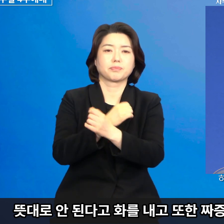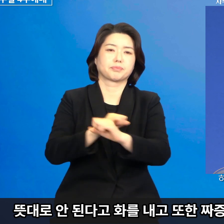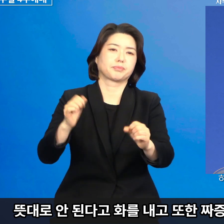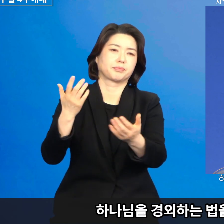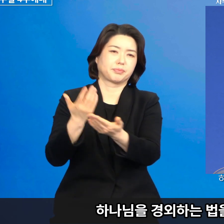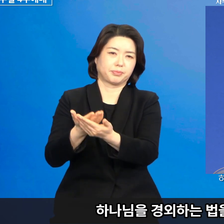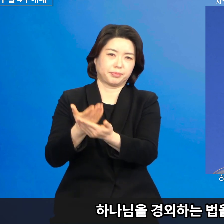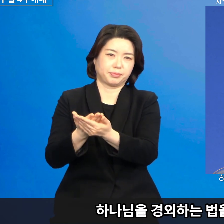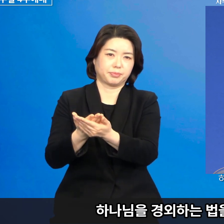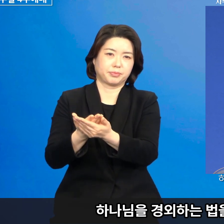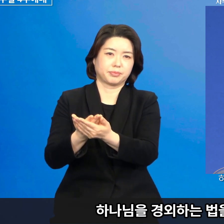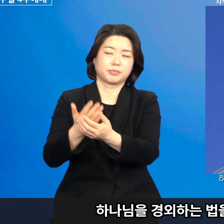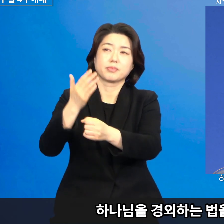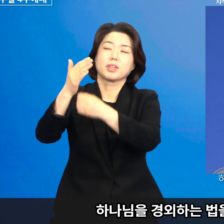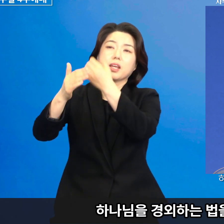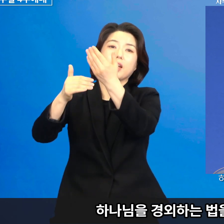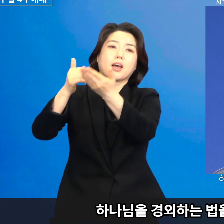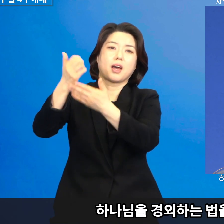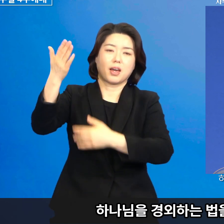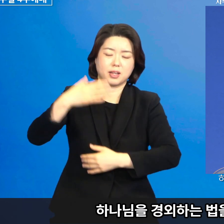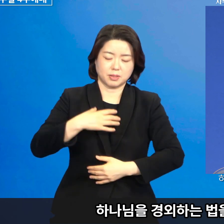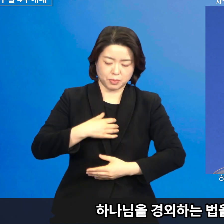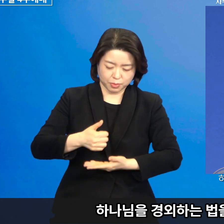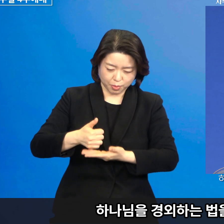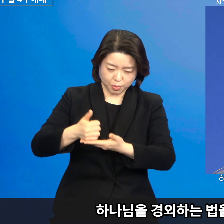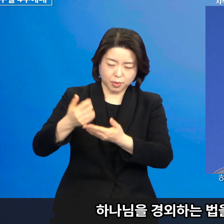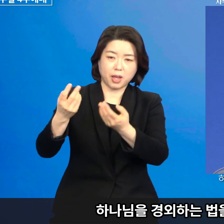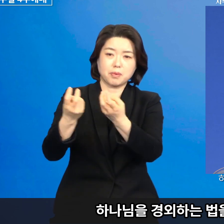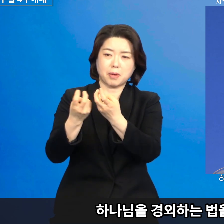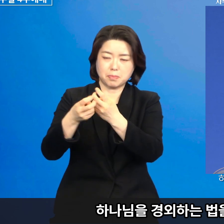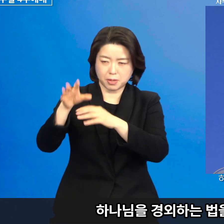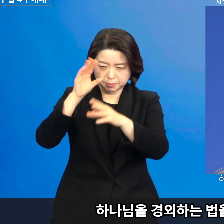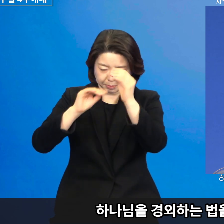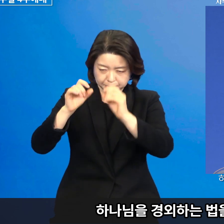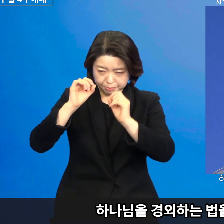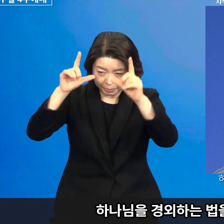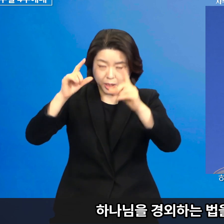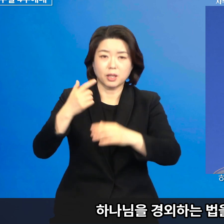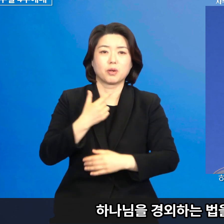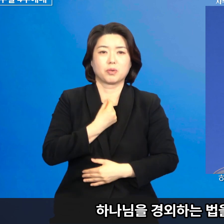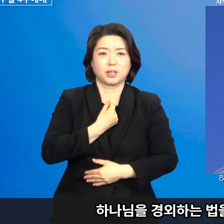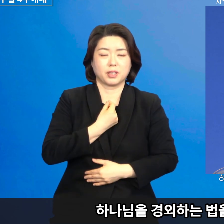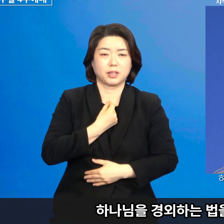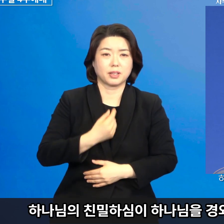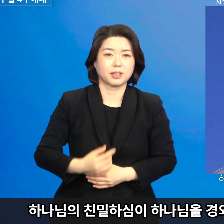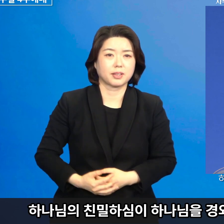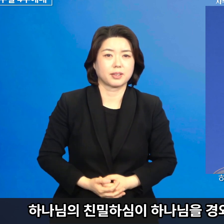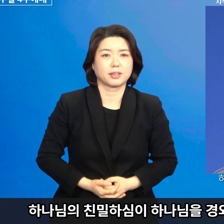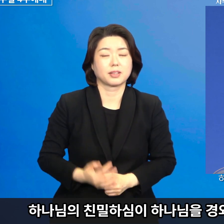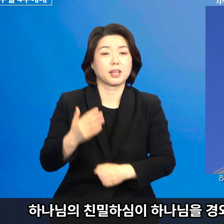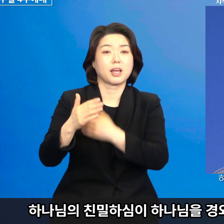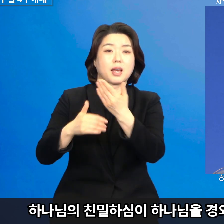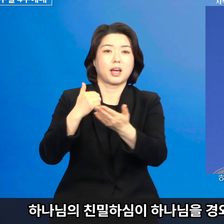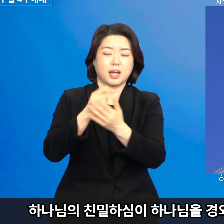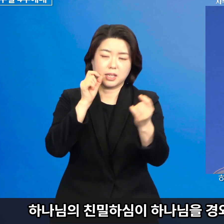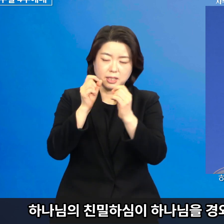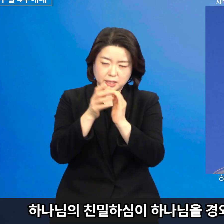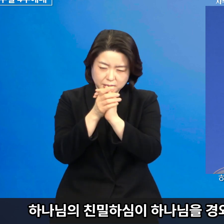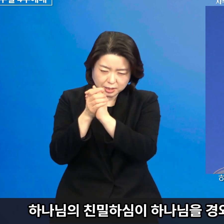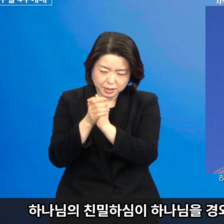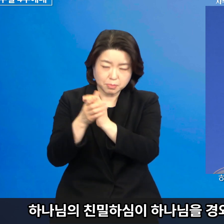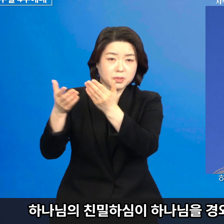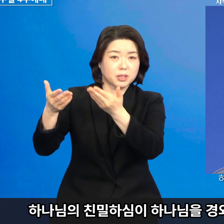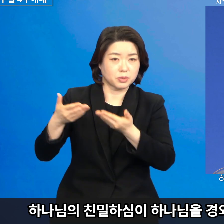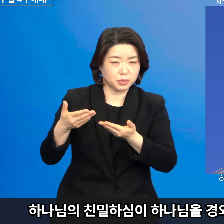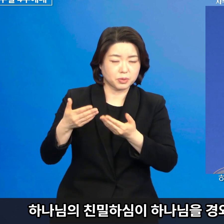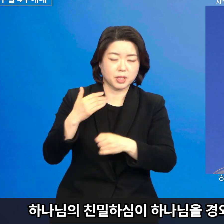주십시오. 하나님을 경외하는 법을 배우기를 원합니다. 하나님의 친밀하심이